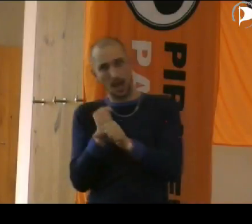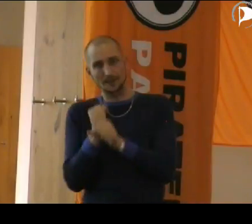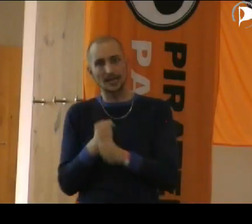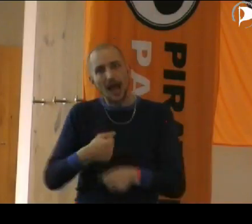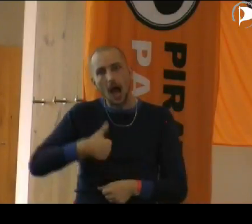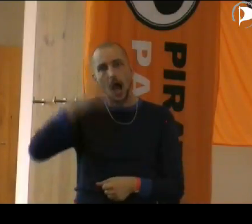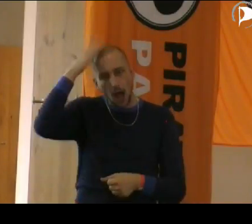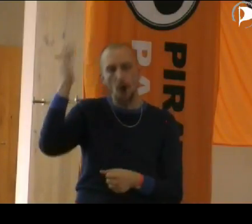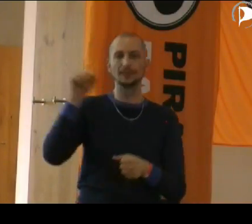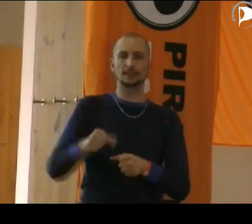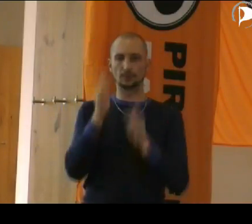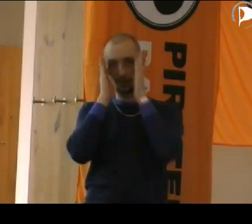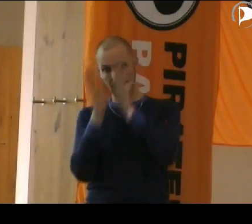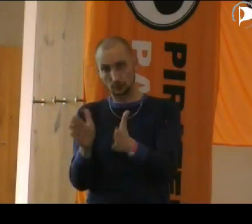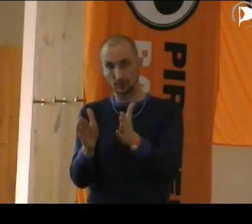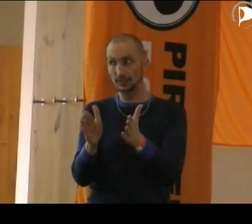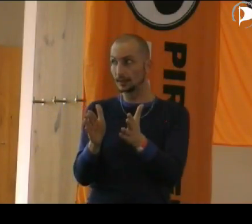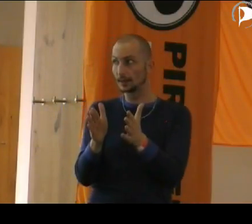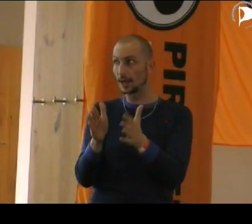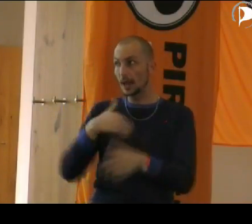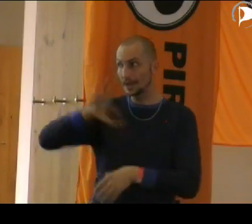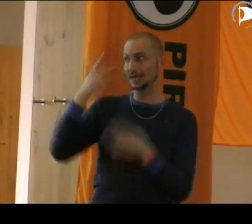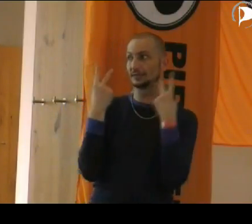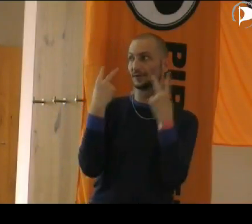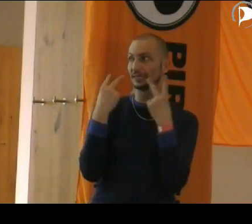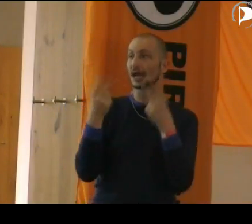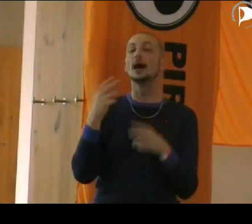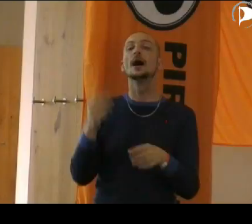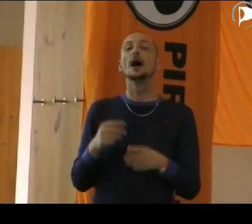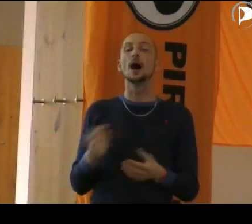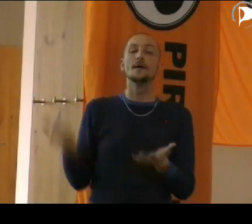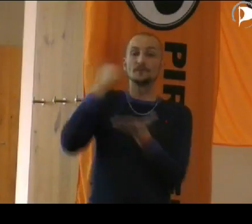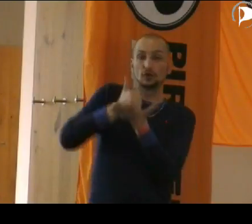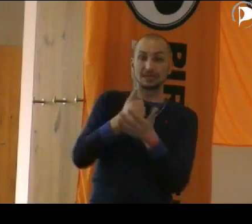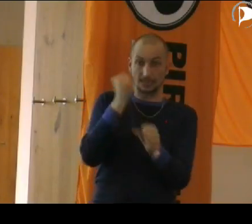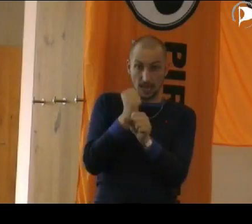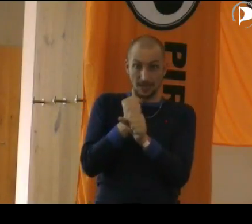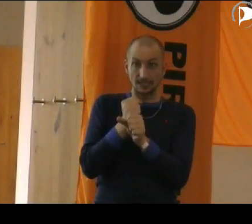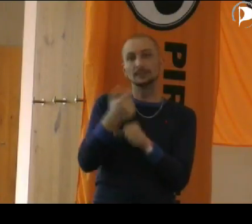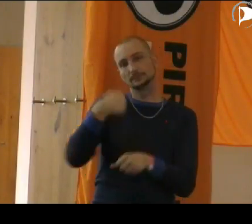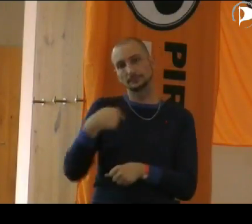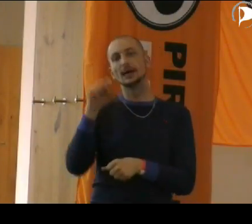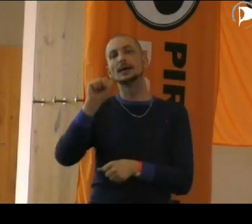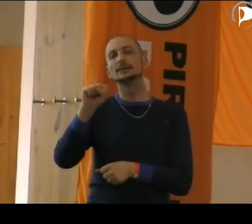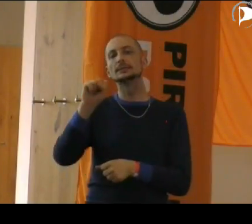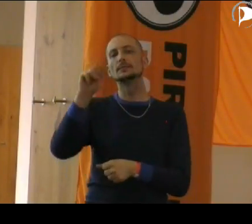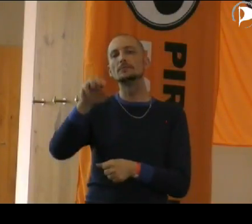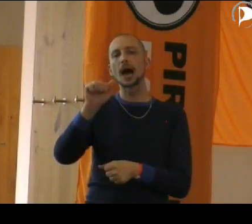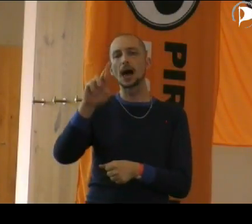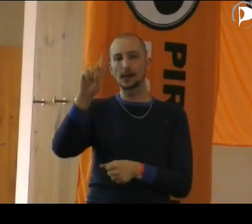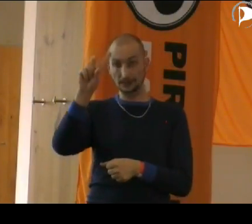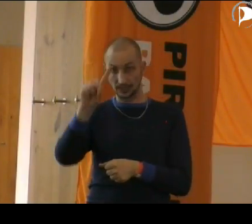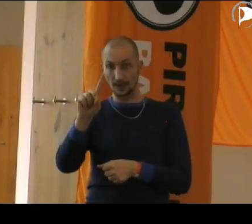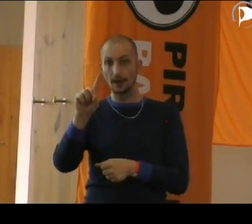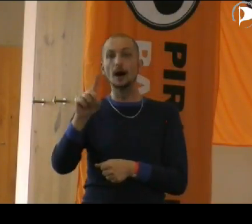werde ich mir auch damit ich auf arbeit auf fast alle vorsatz arbeitern ähnlich ein smartphone zulegen was ich bisher nicht habe damit die